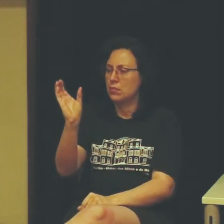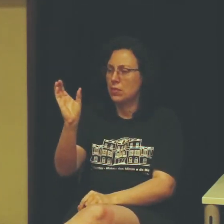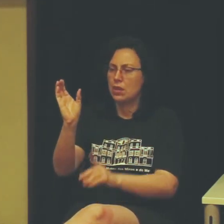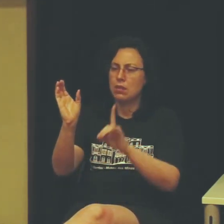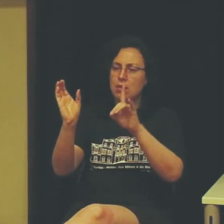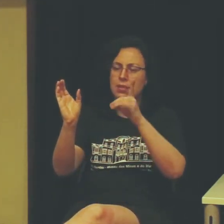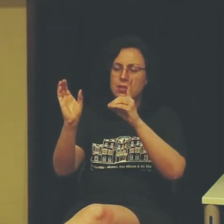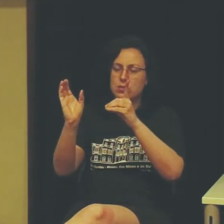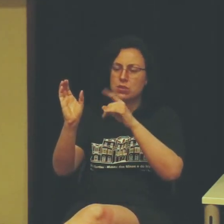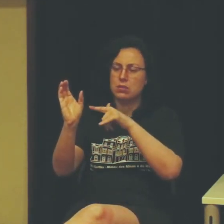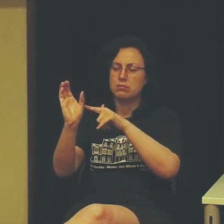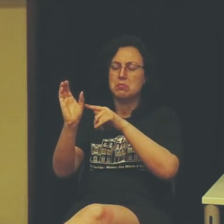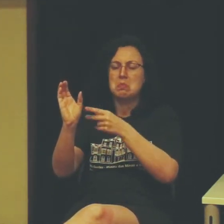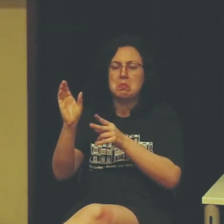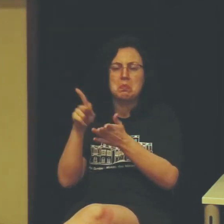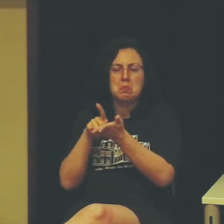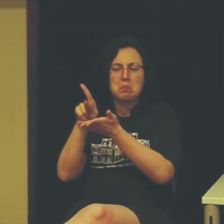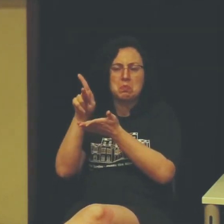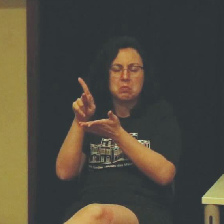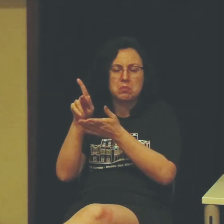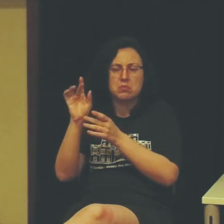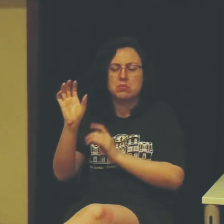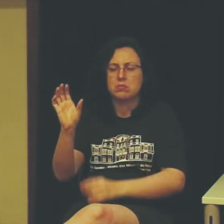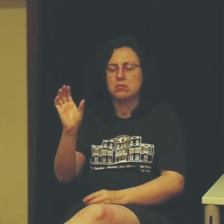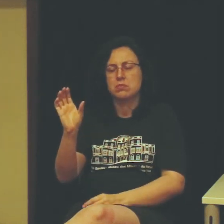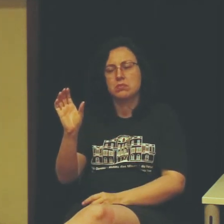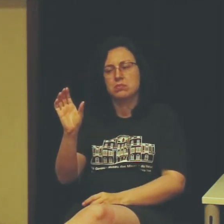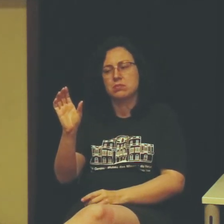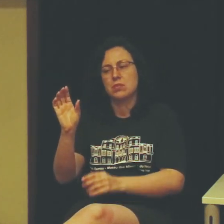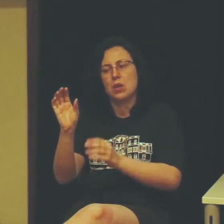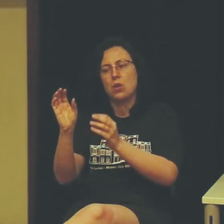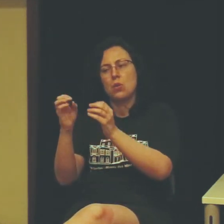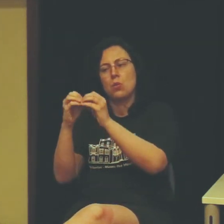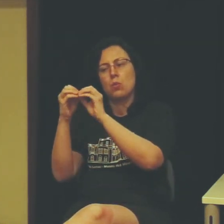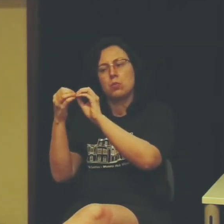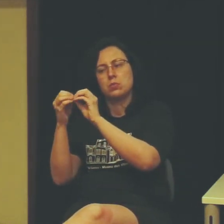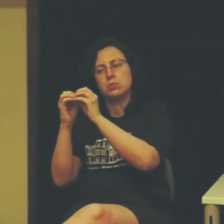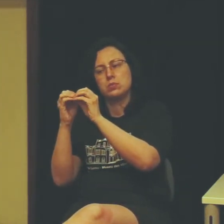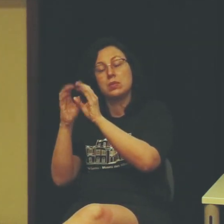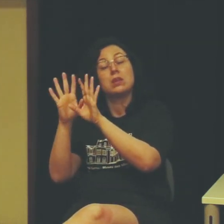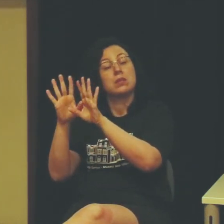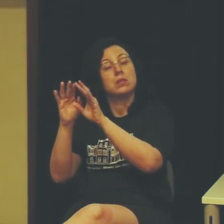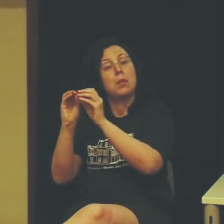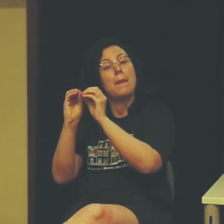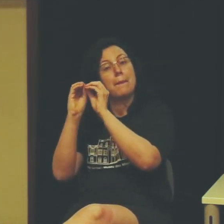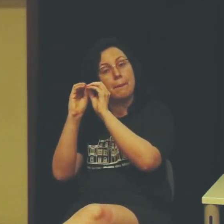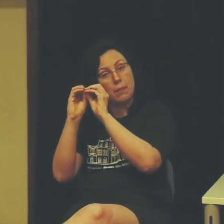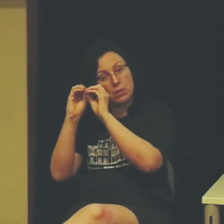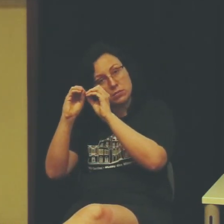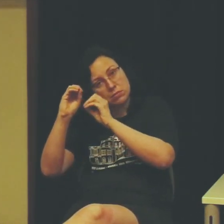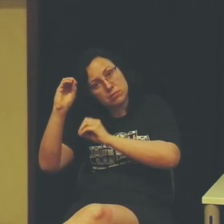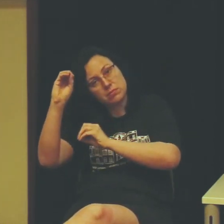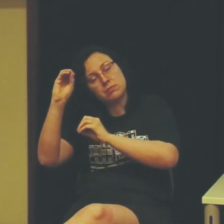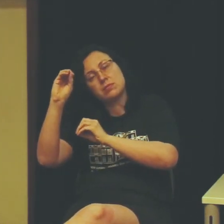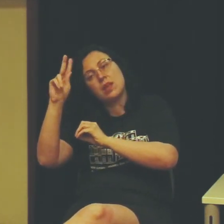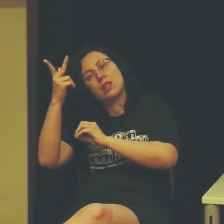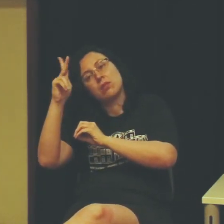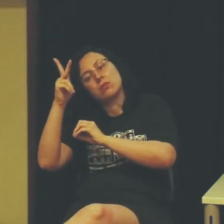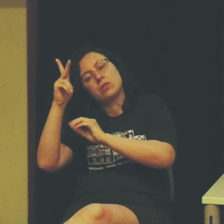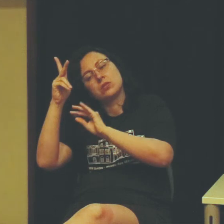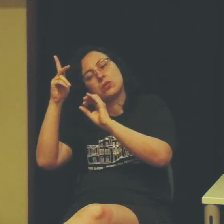como matéria pura e composta. Já a água destilada eu posso decompor para formar hidrogênio e